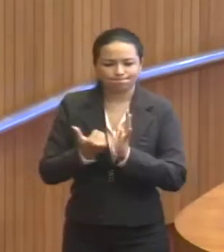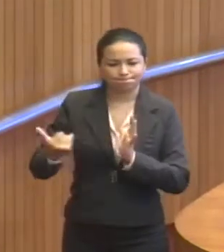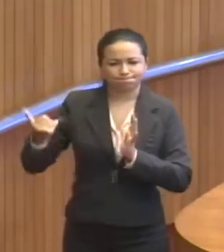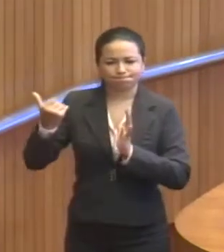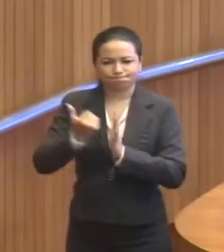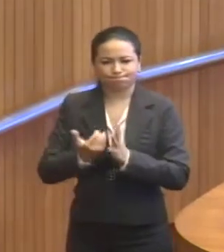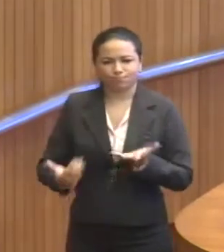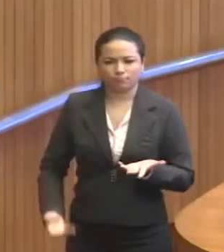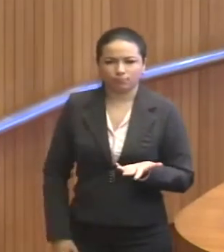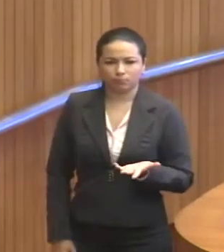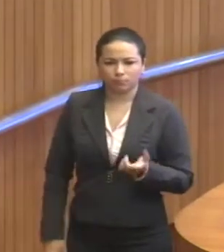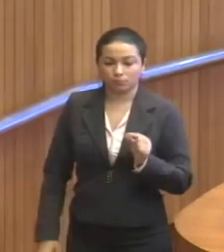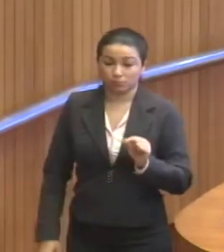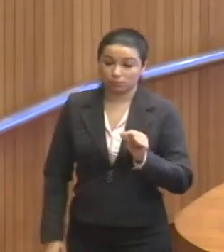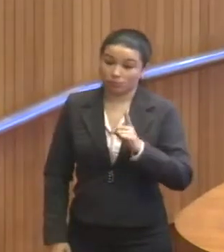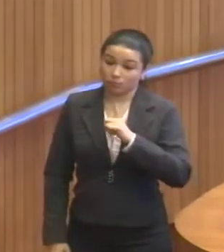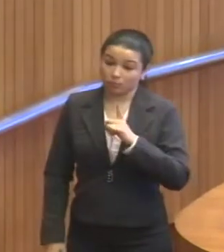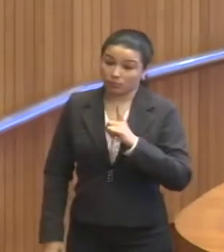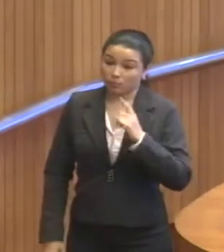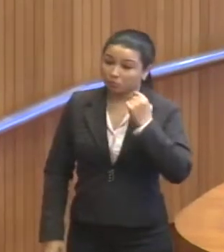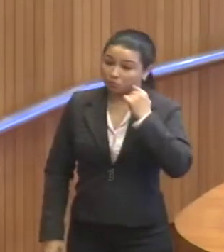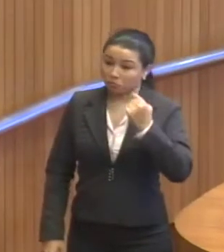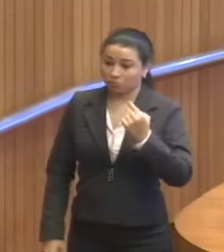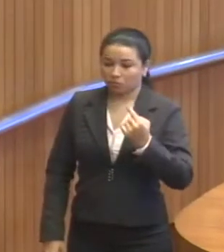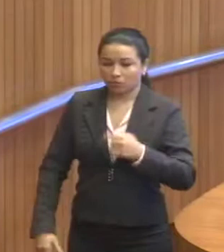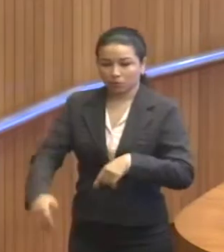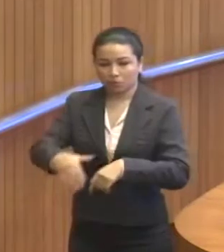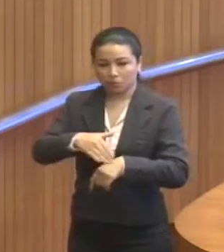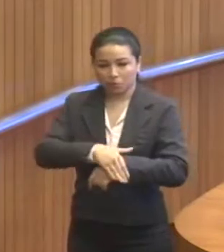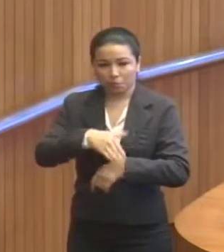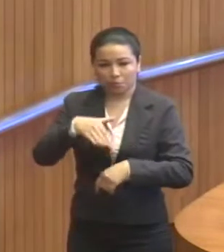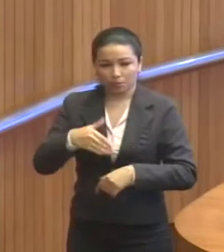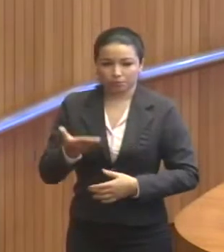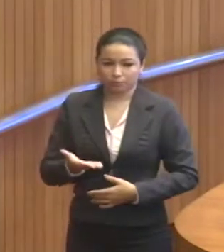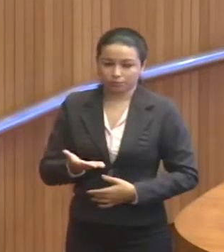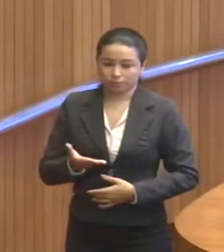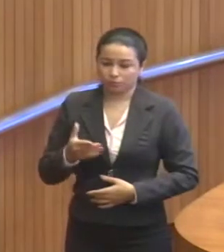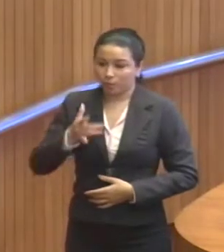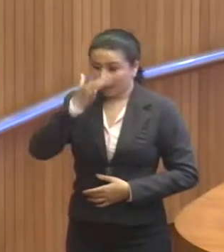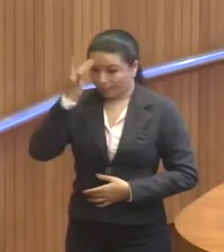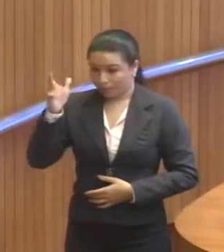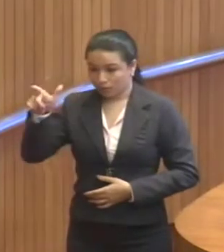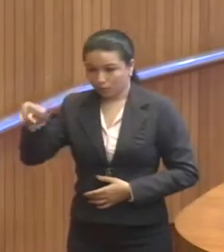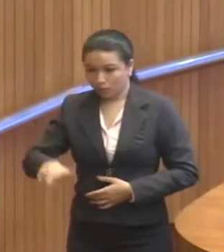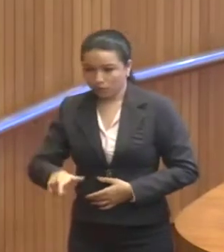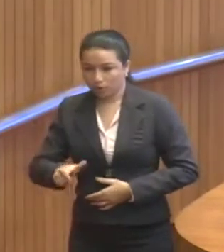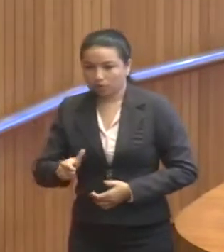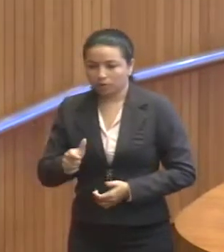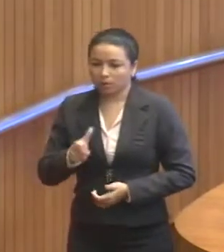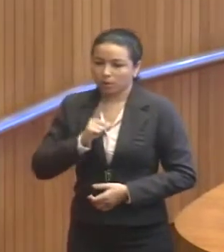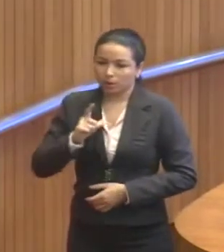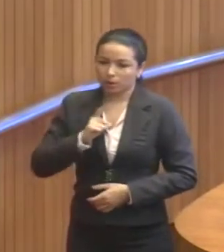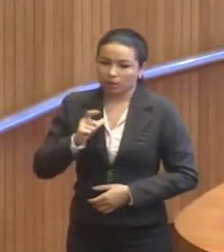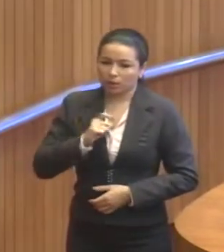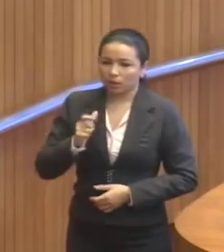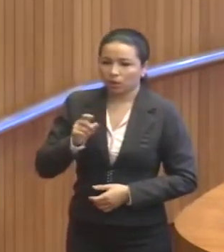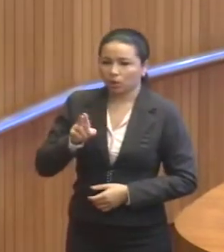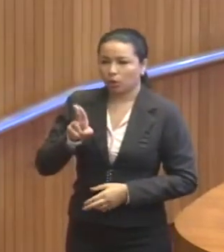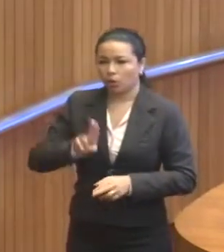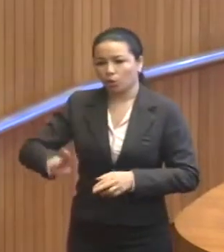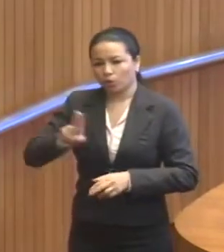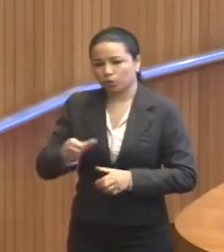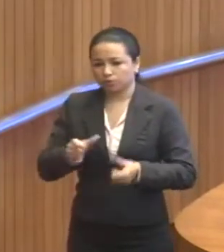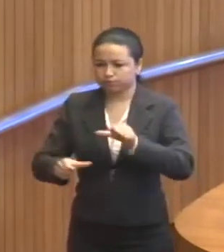aumento, que há uma relação muito grande. O homem, por exemplo, que ingere bebida alcoólica, que consome